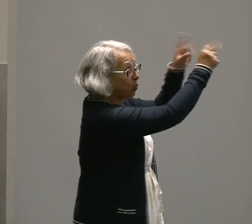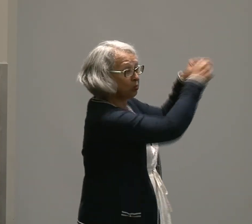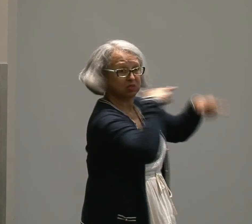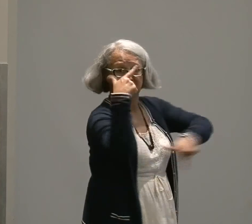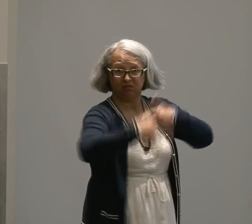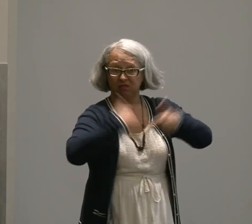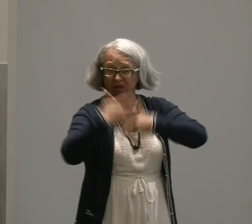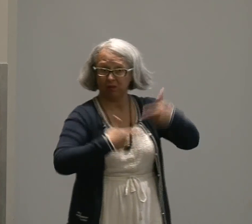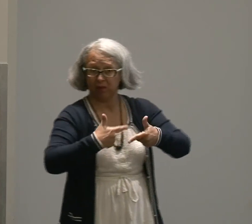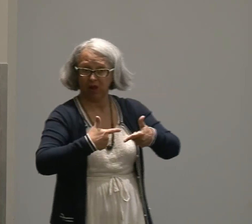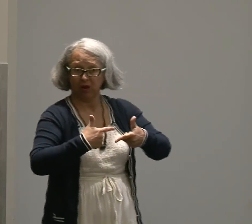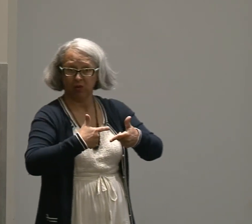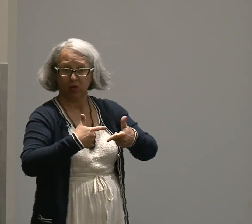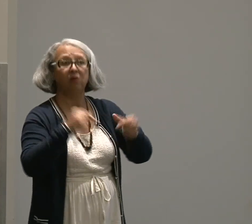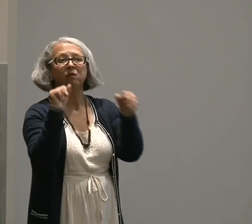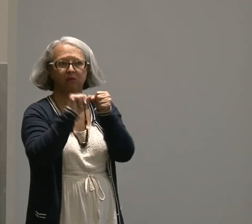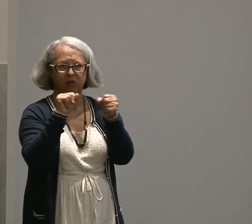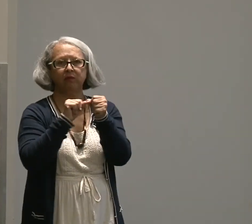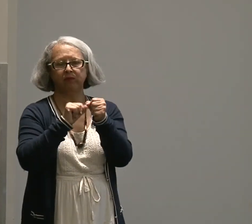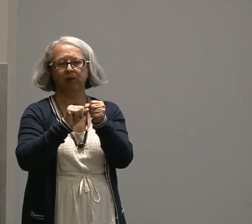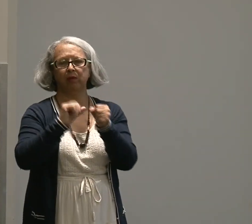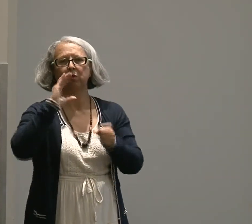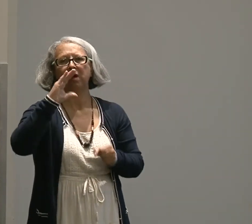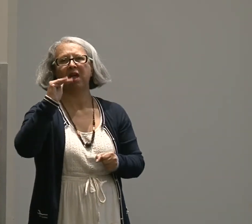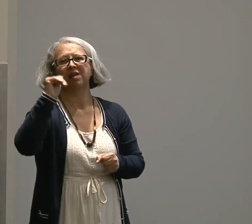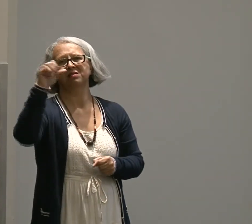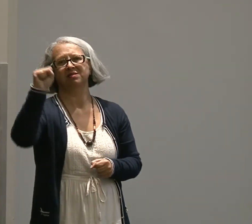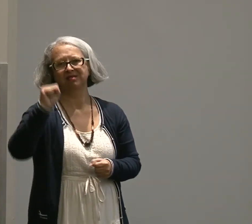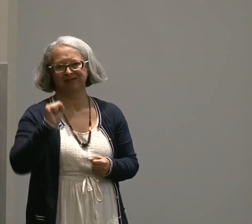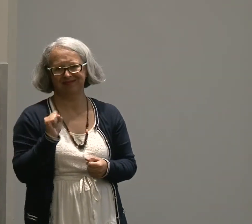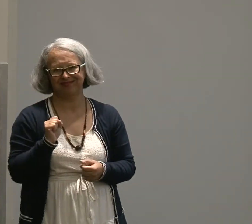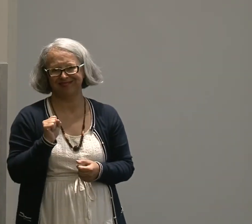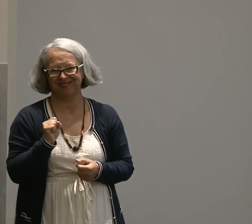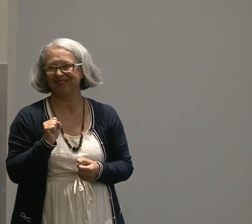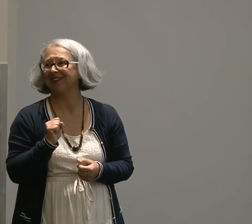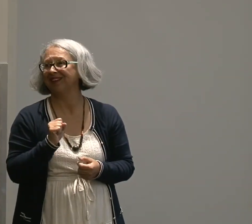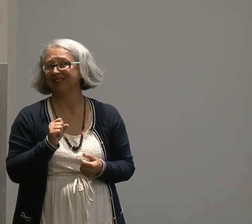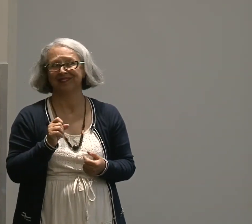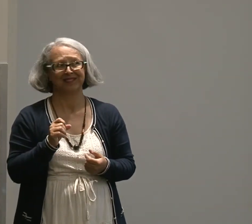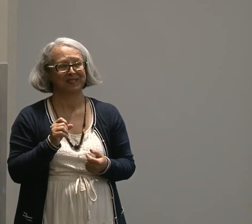E a verdade é que todo esse trabalho que foi feito pelo CAS.